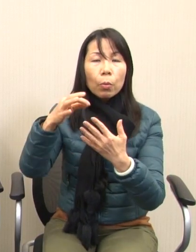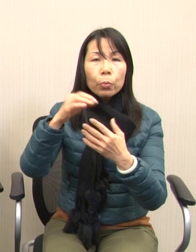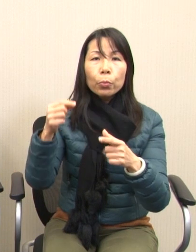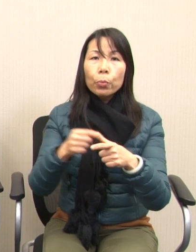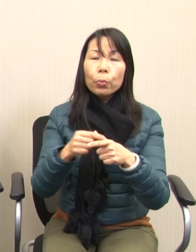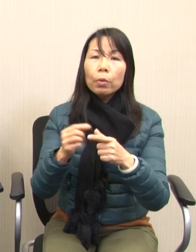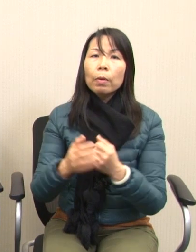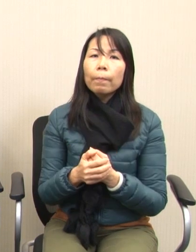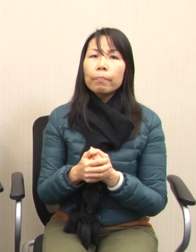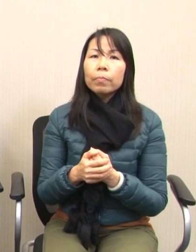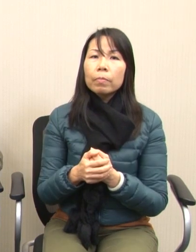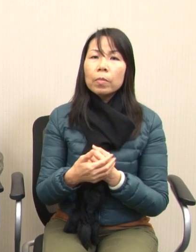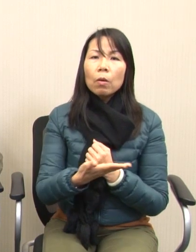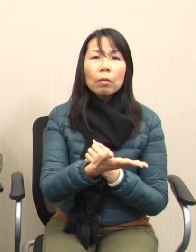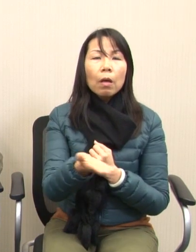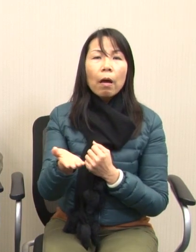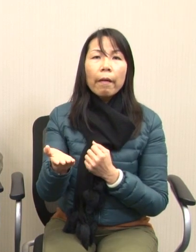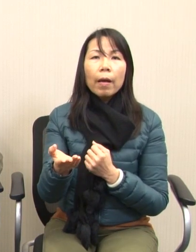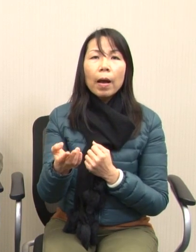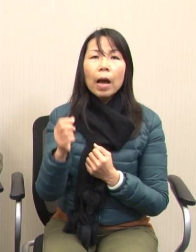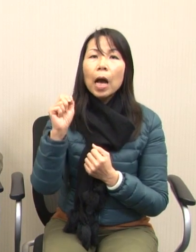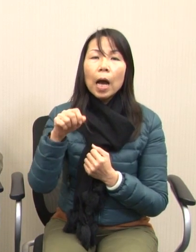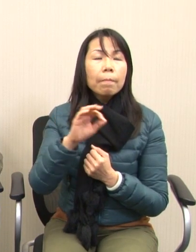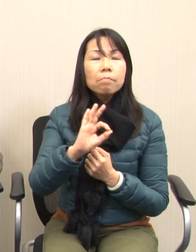你什麼都不是，